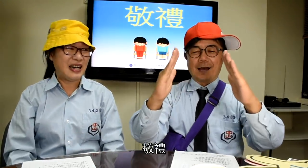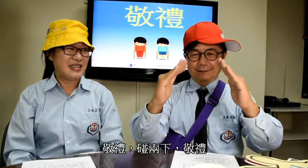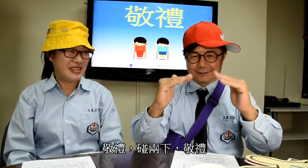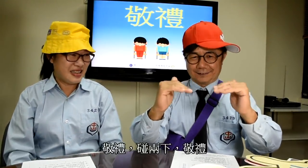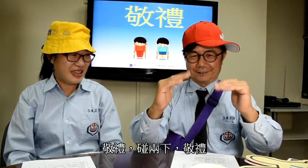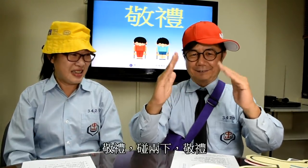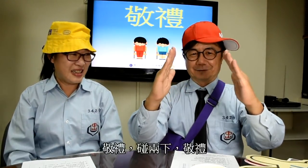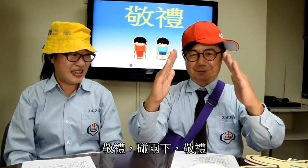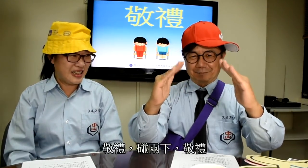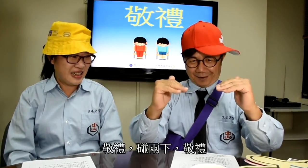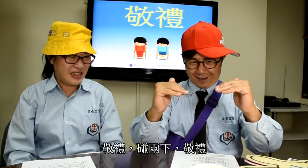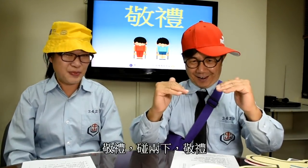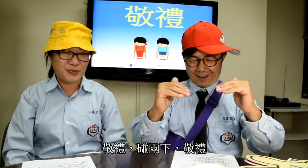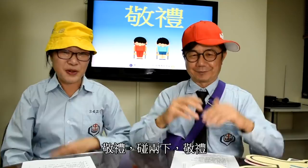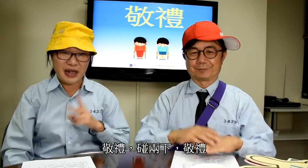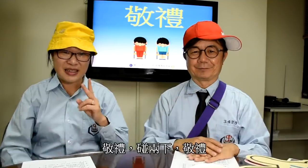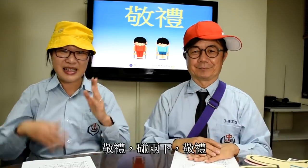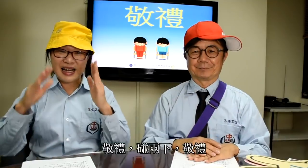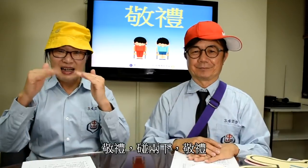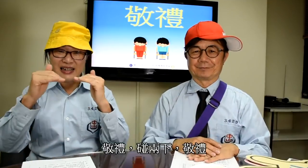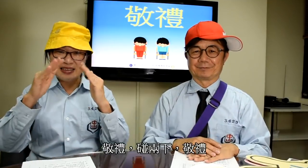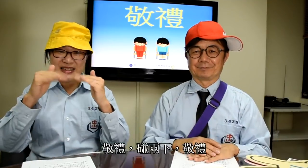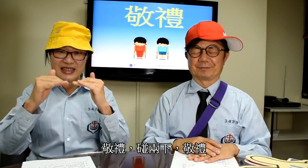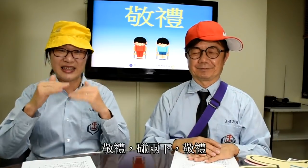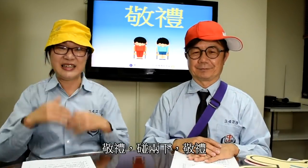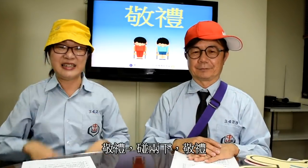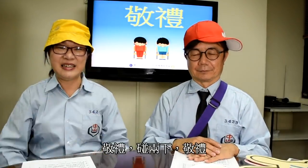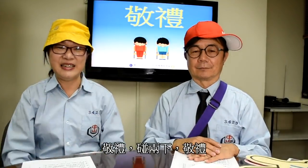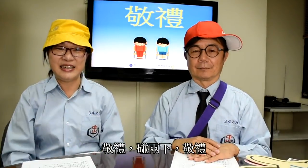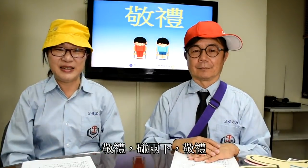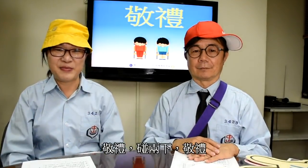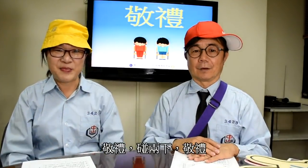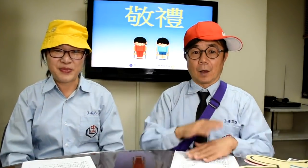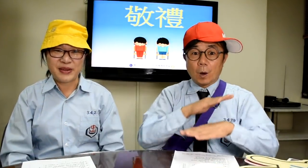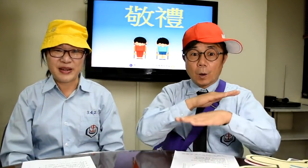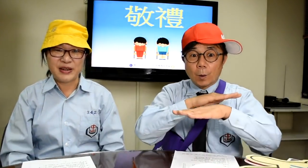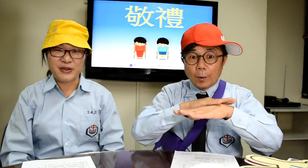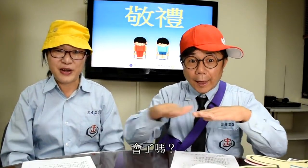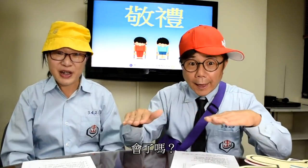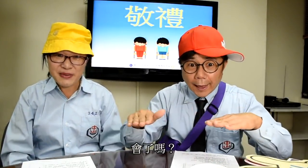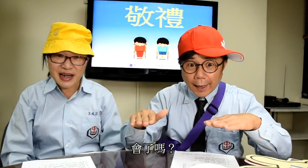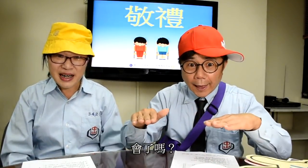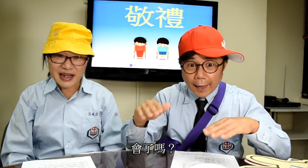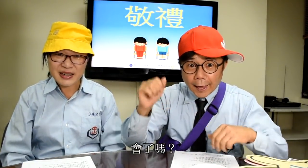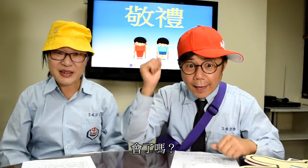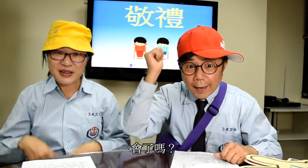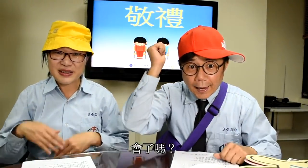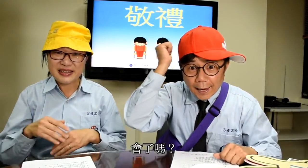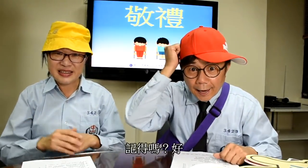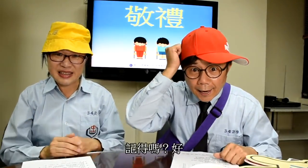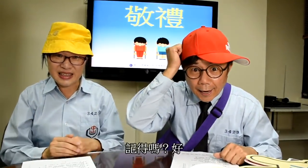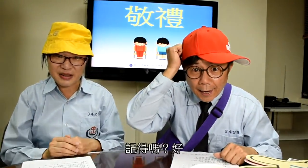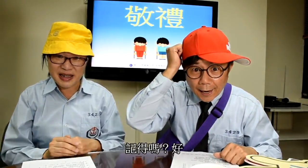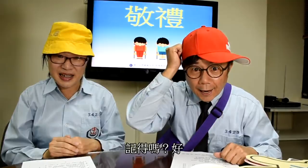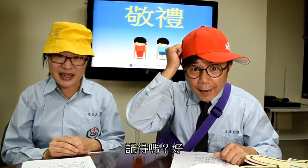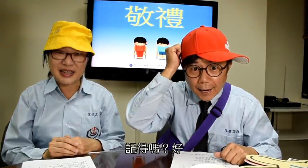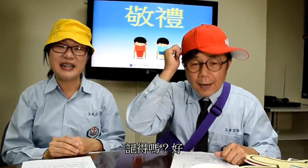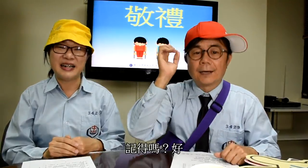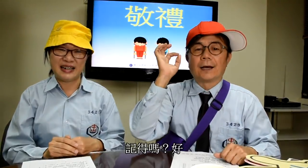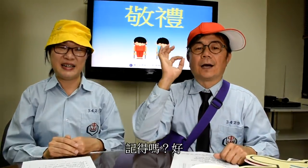敬礼，碰两下啊，敬礼，会了吗？记得吗？好